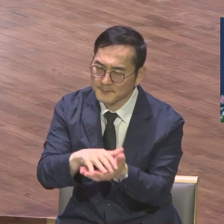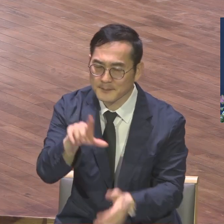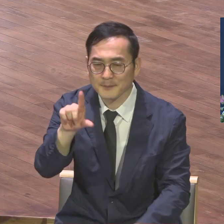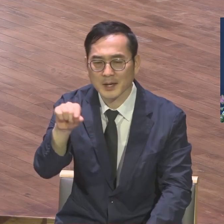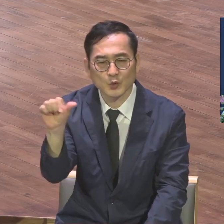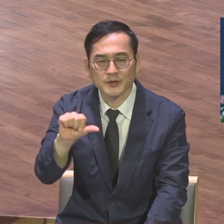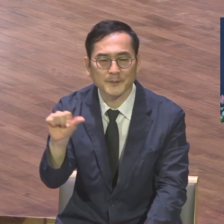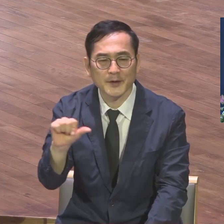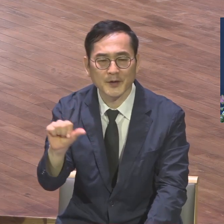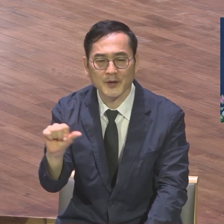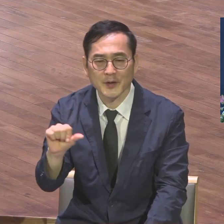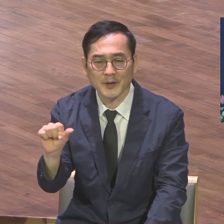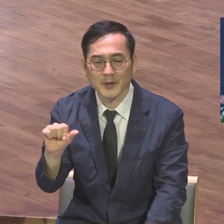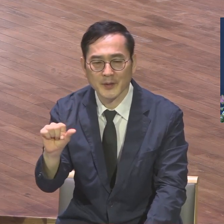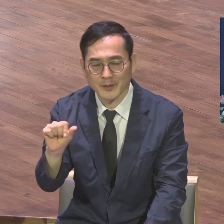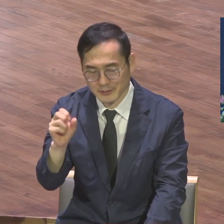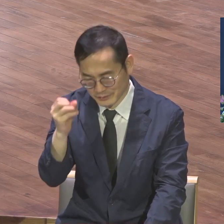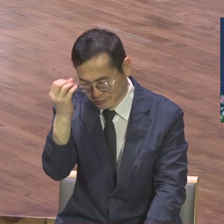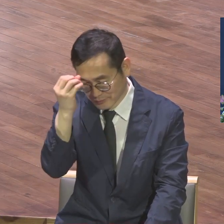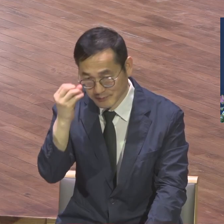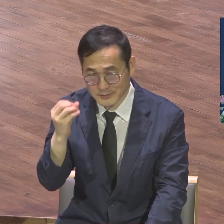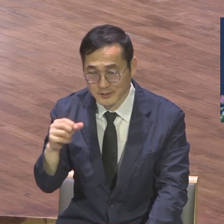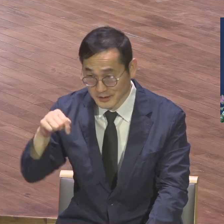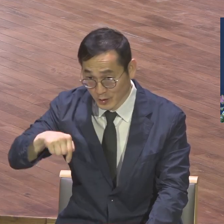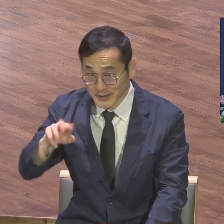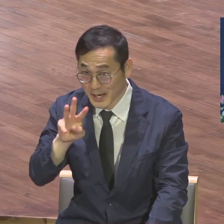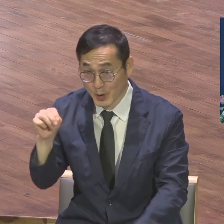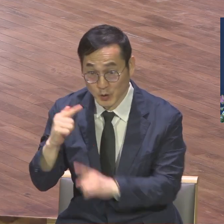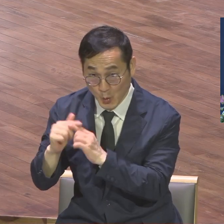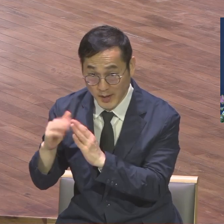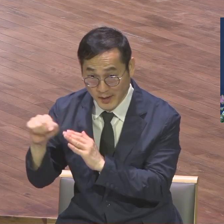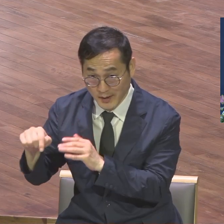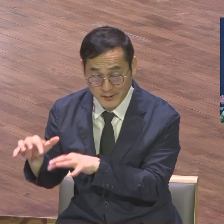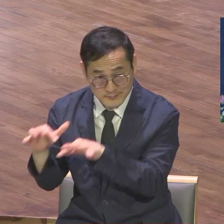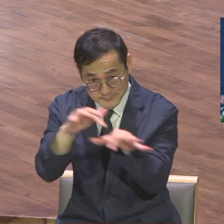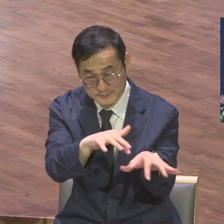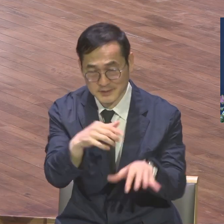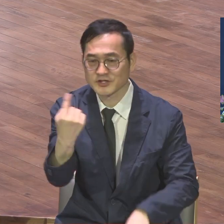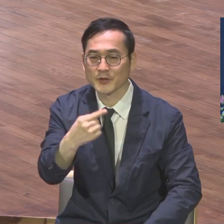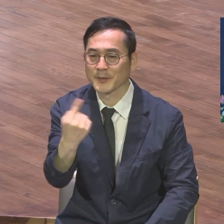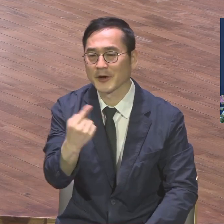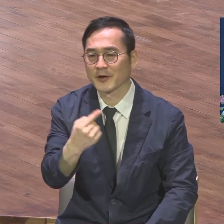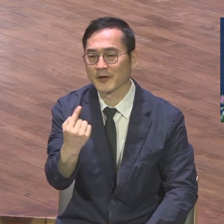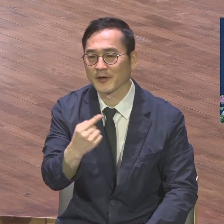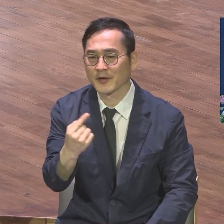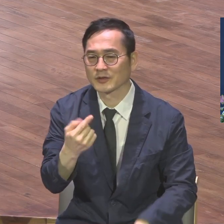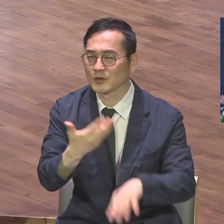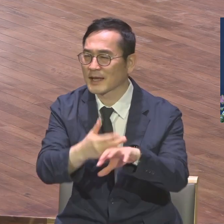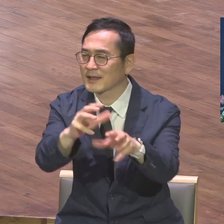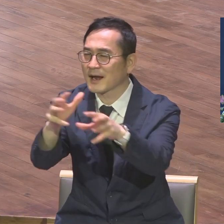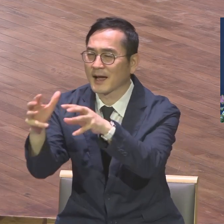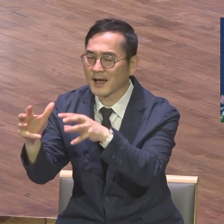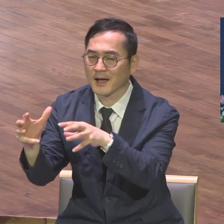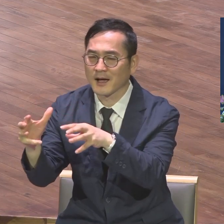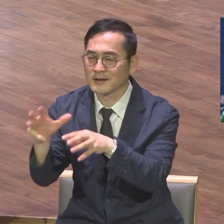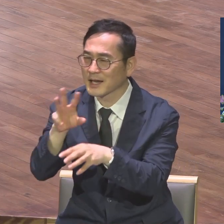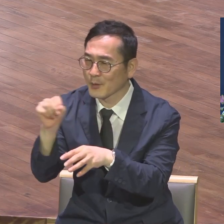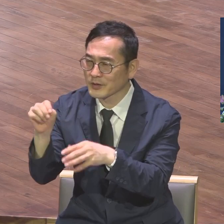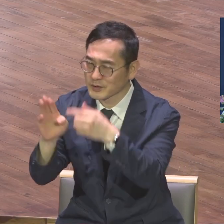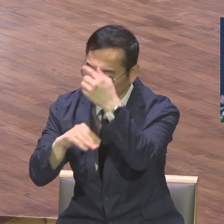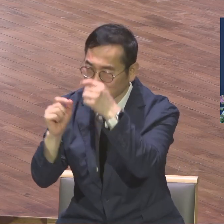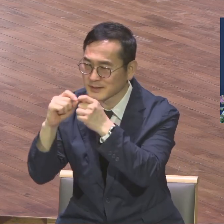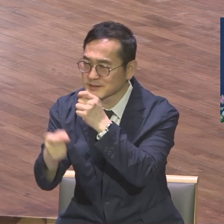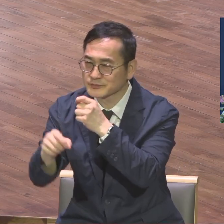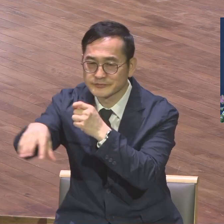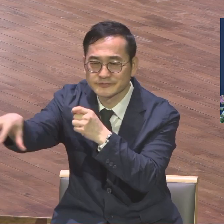함께 그렇게 참석을 했습니다. 우리 교회에서는 1,000여 명의 렘넌트들과 또 해외 그런 성도들이